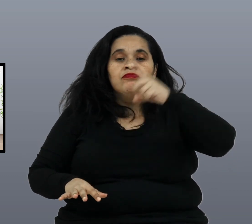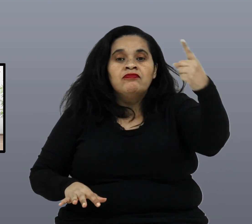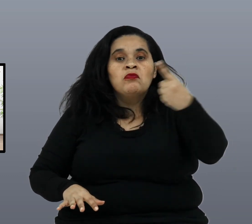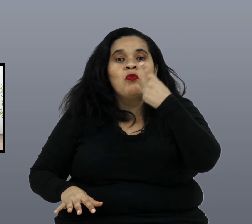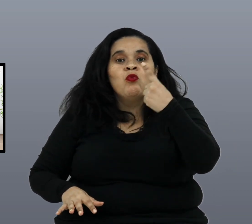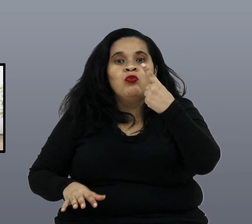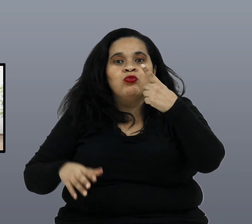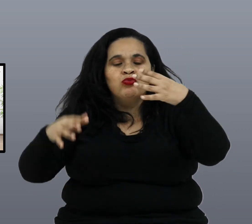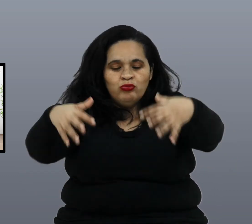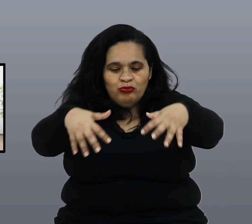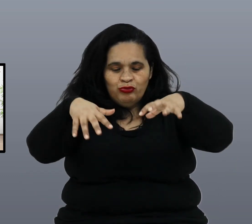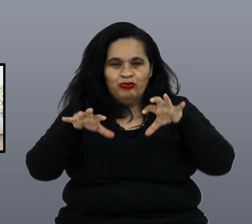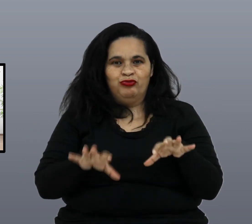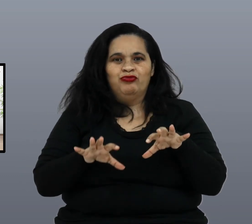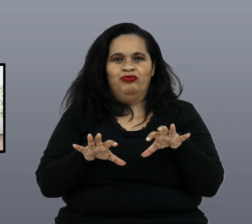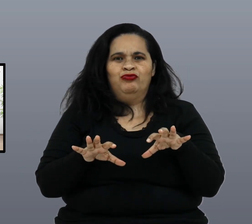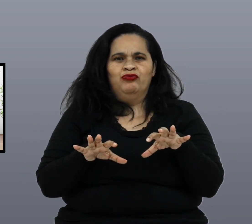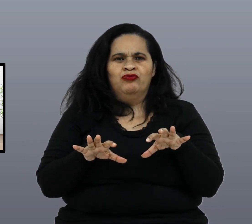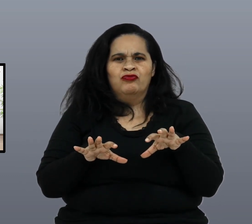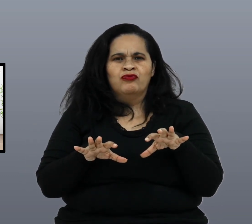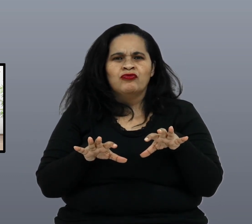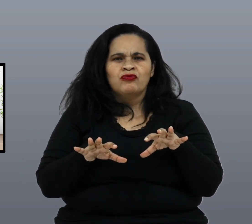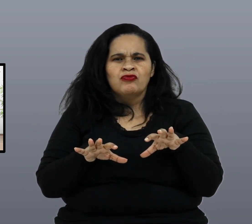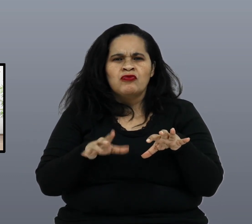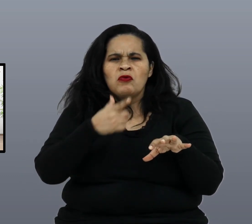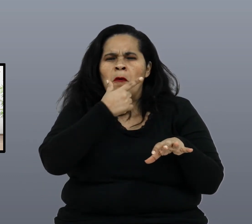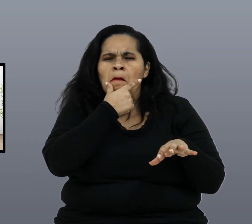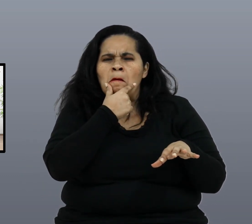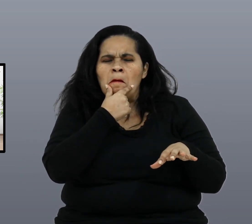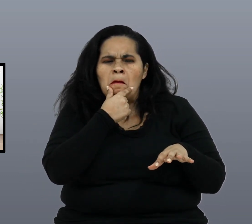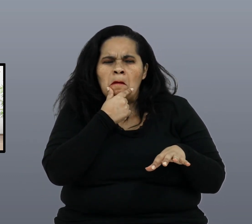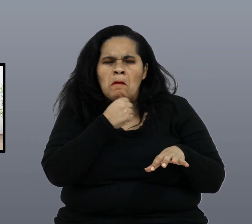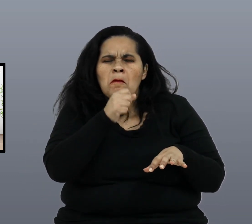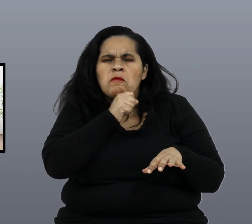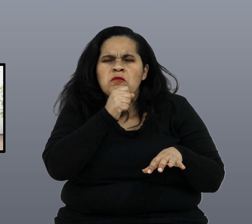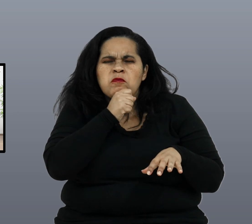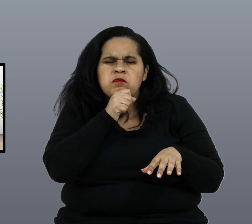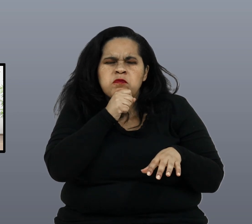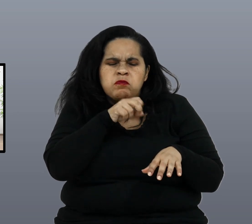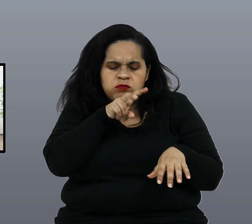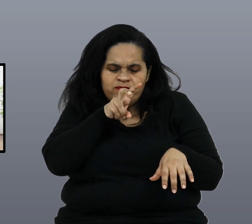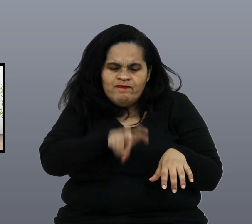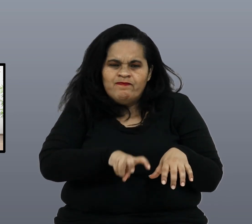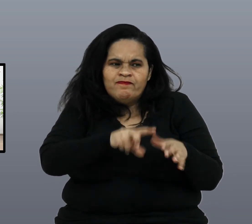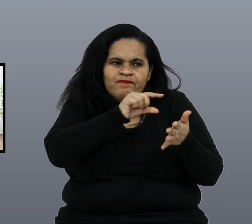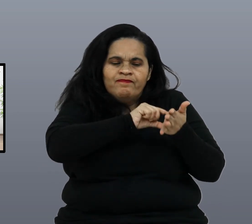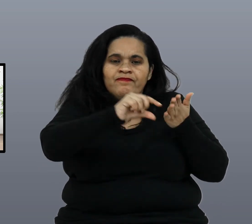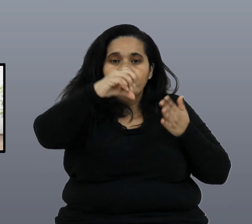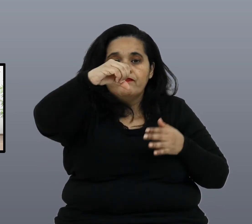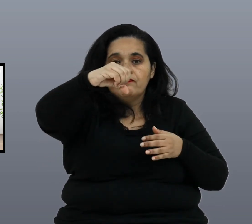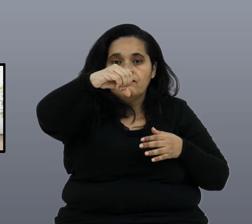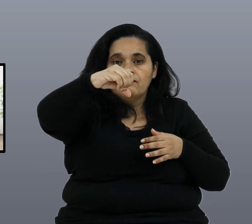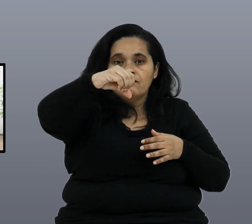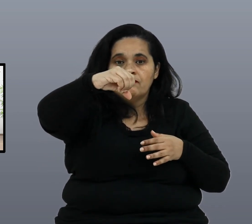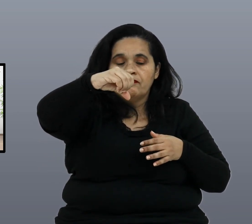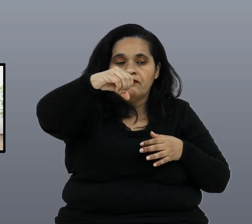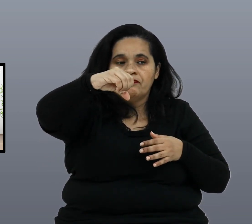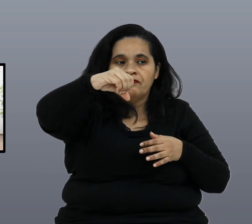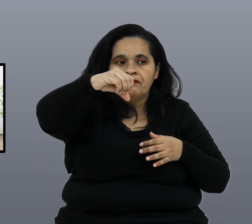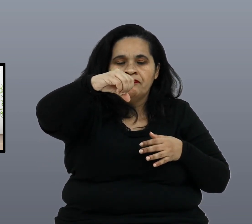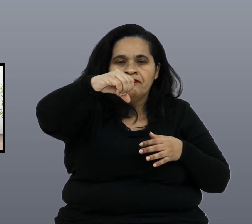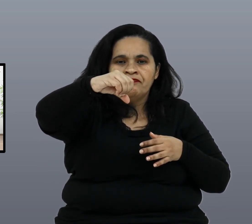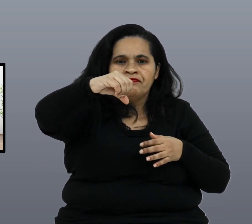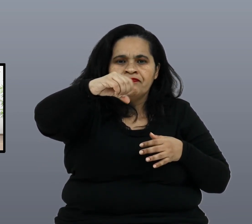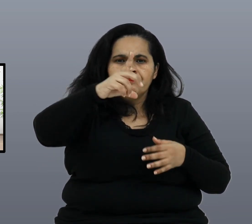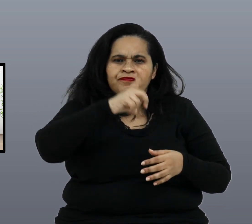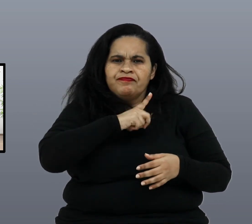Tinha um trono e um ancião de dias estava sentado. Versículo 9, eu estou lendo aqui. E um